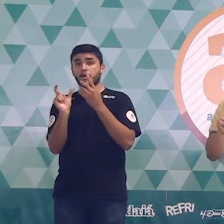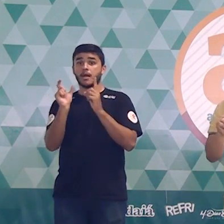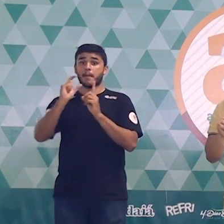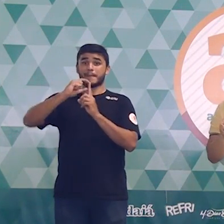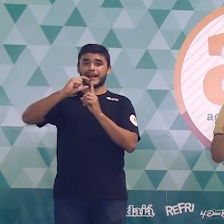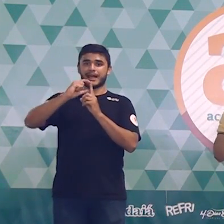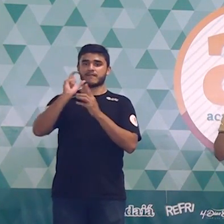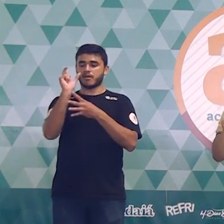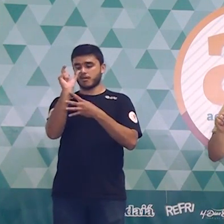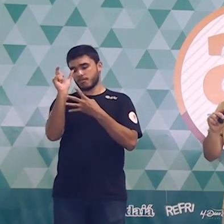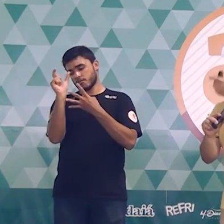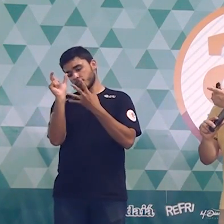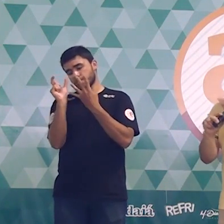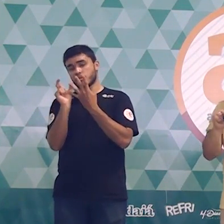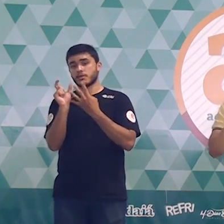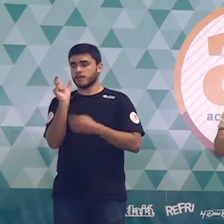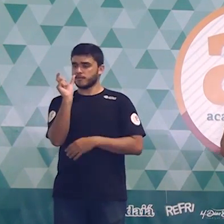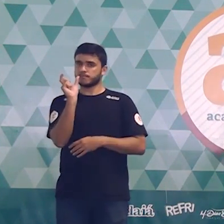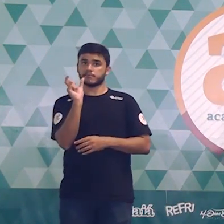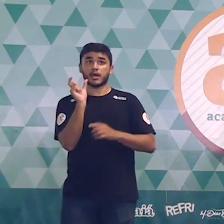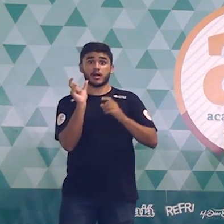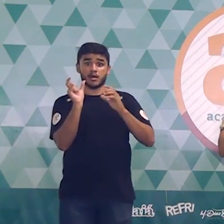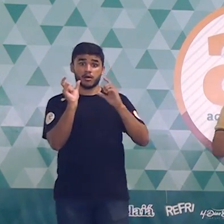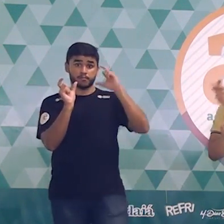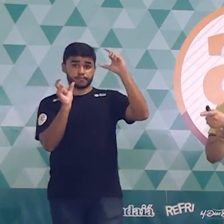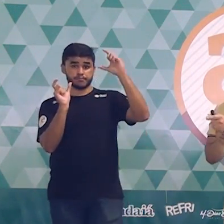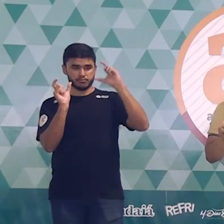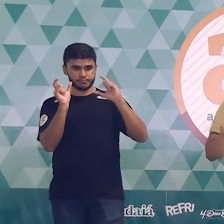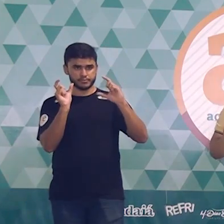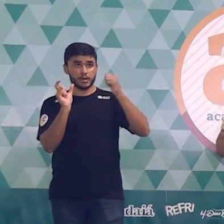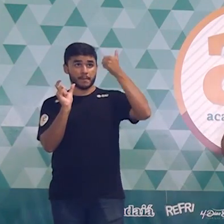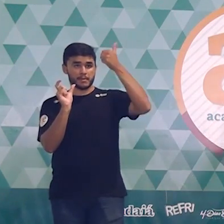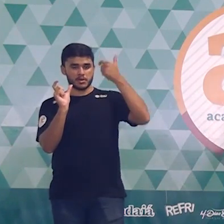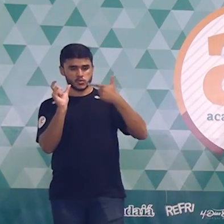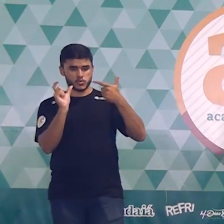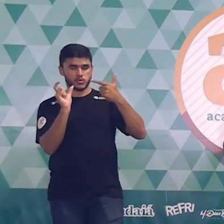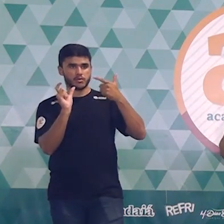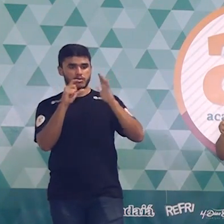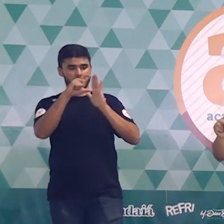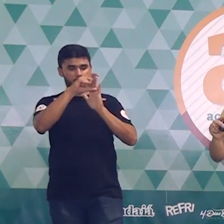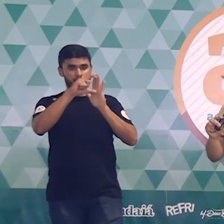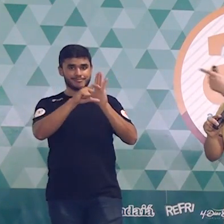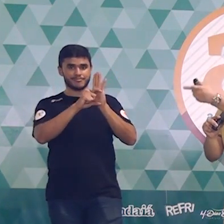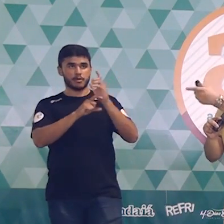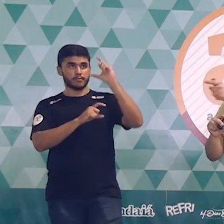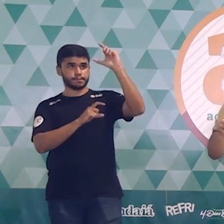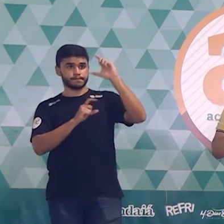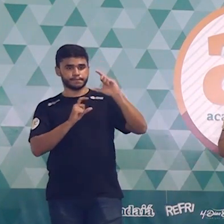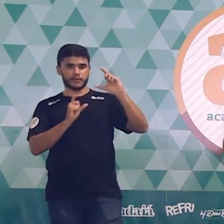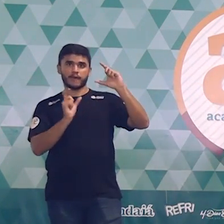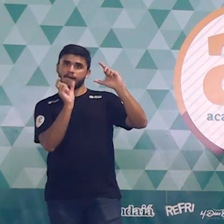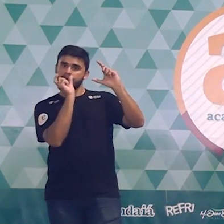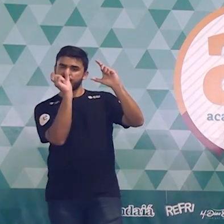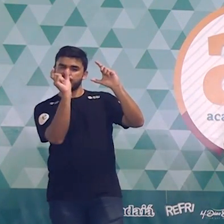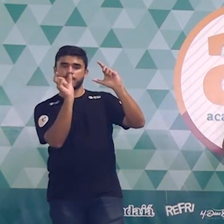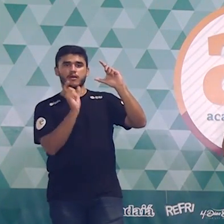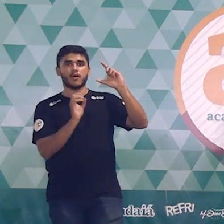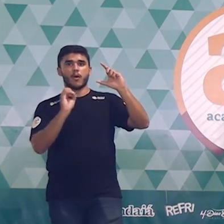terceiro para o segundo. Além disso, ademais, merece destaque também,